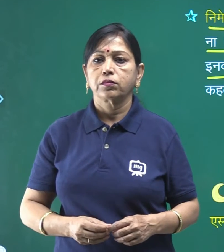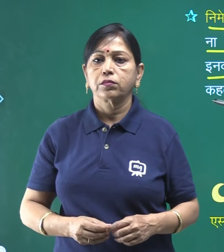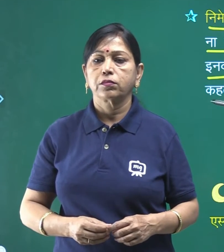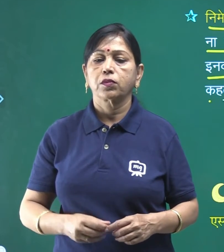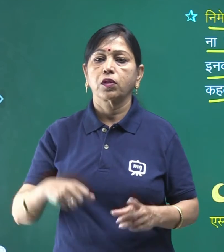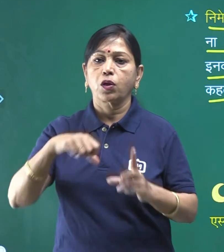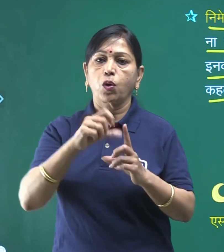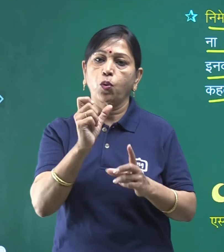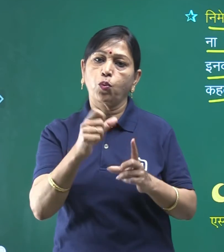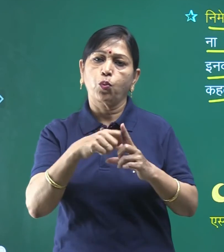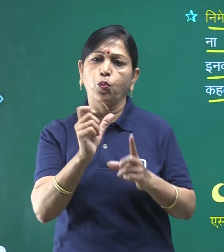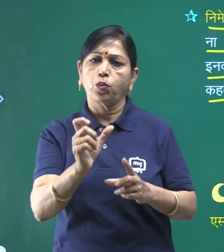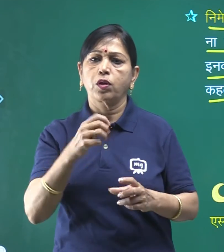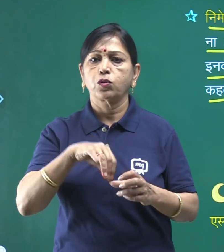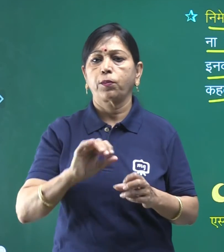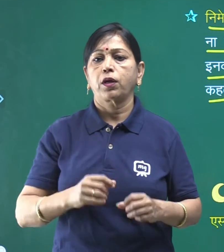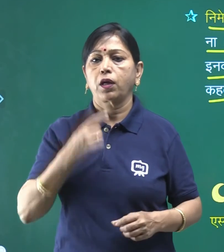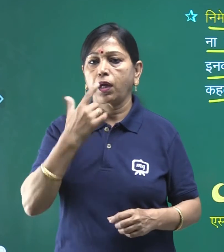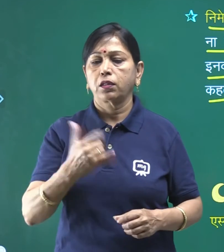कूटसिलोम कहते हैं।